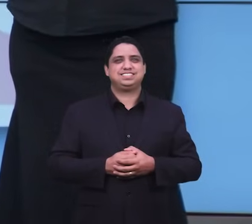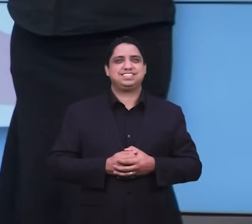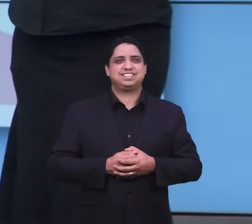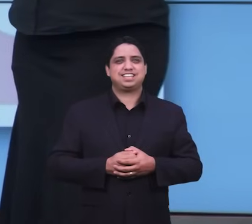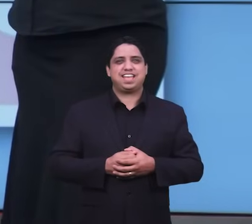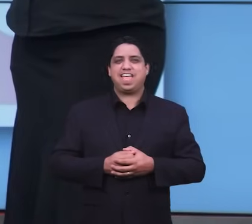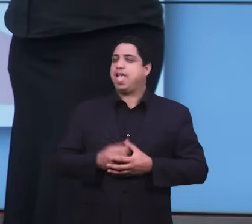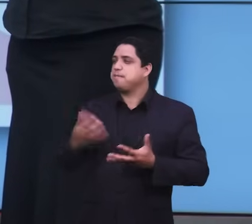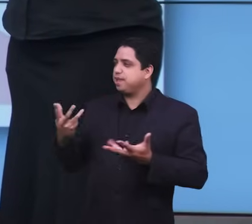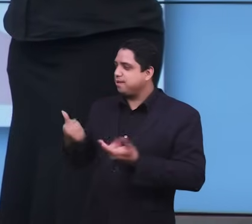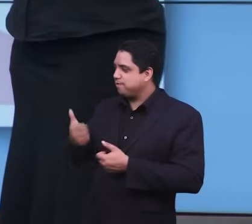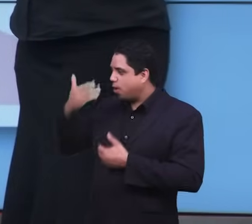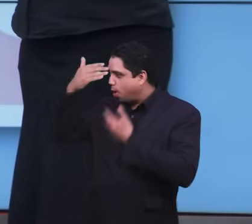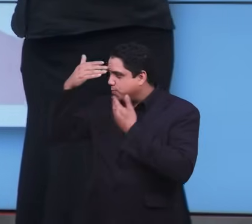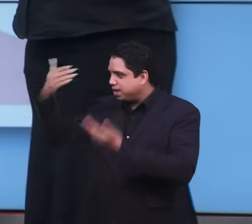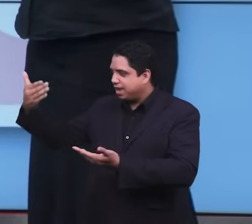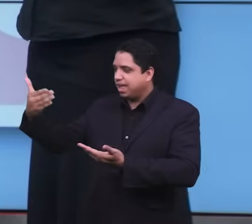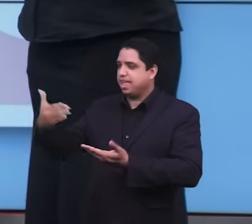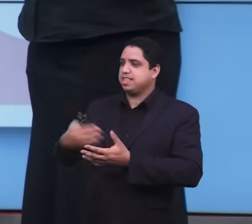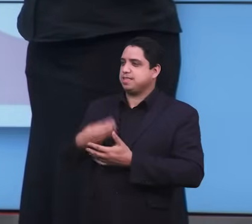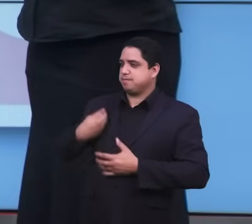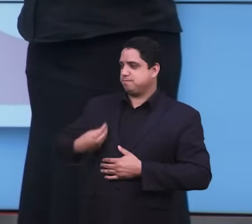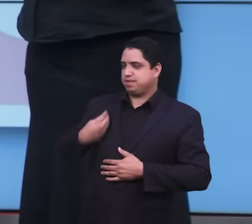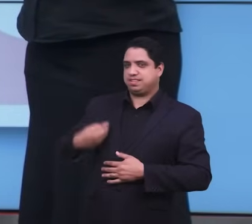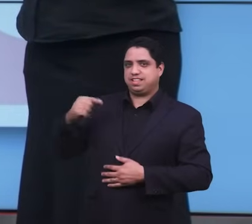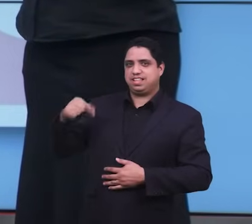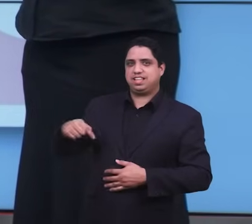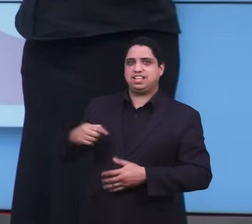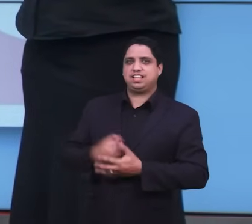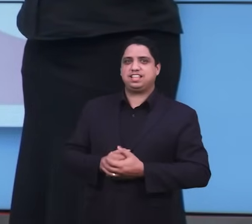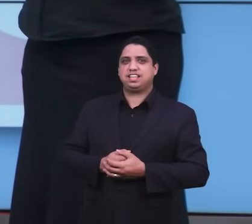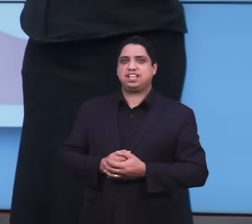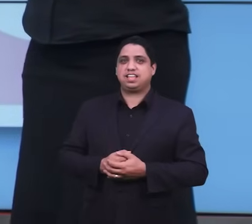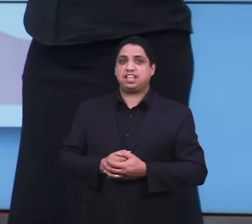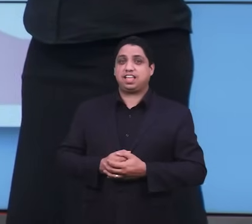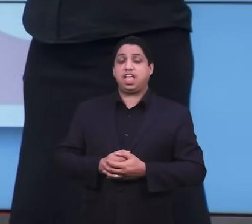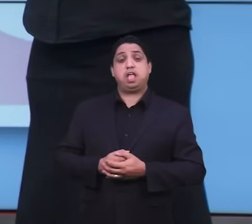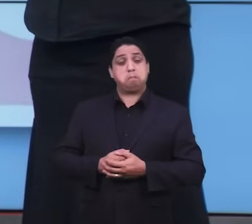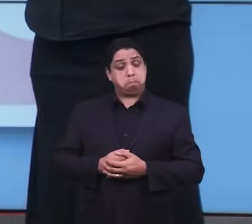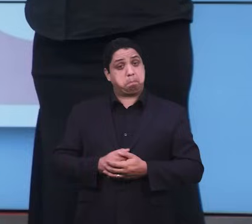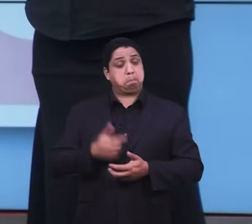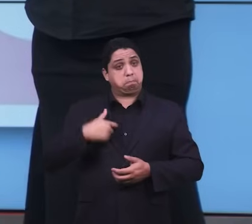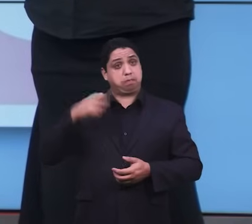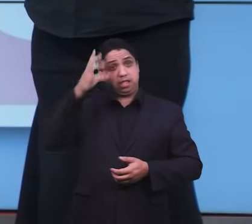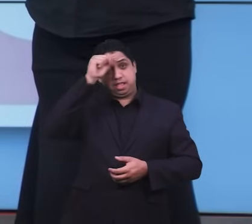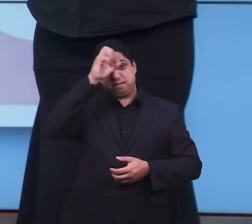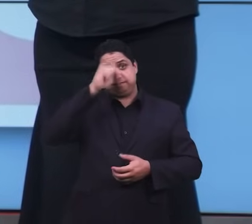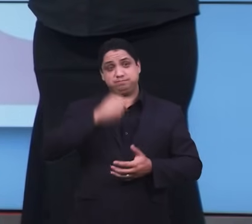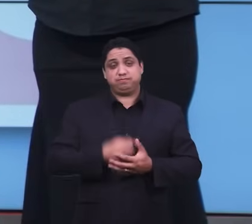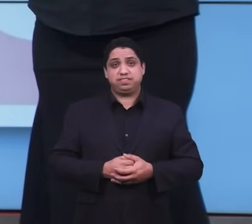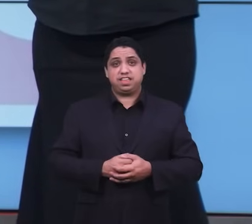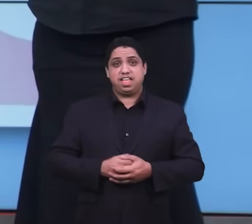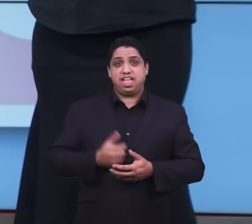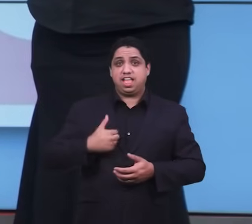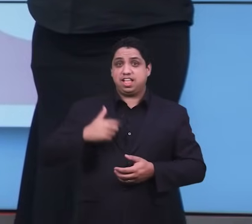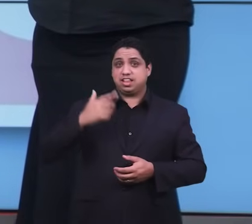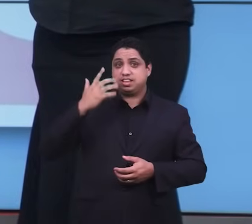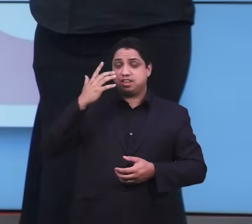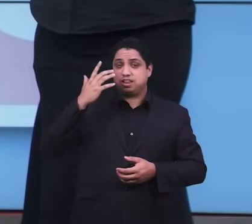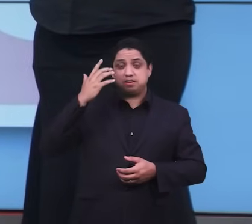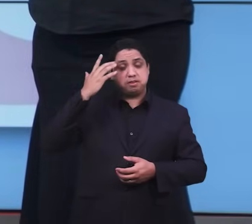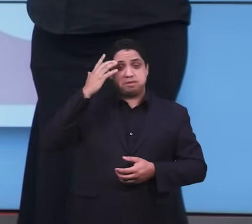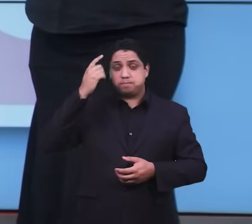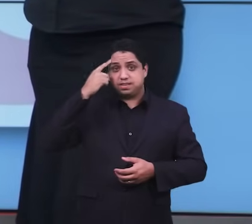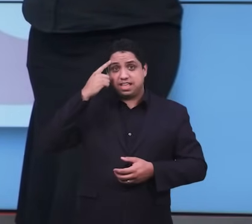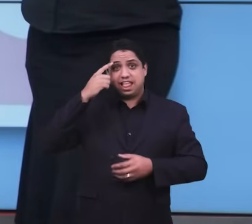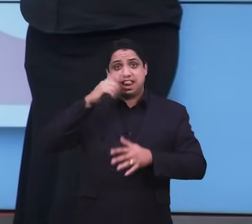Que maravilha! Obrigada por esta participação. É muito... Olha, eu aprendi, viu? Eu não pensei que